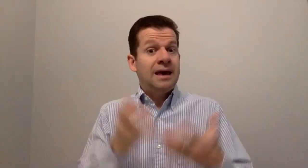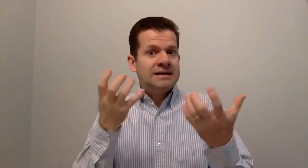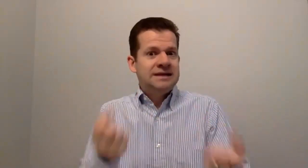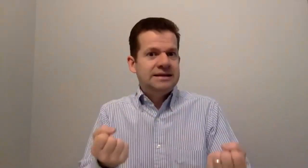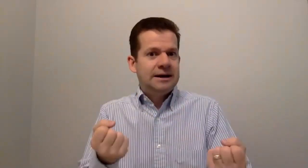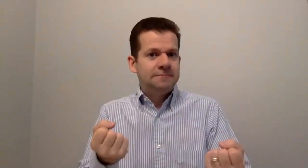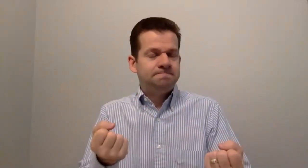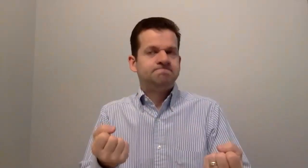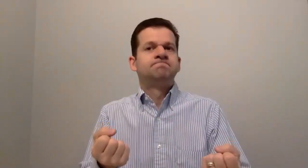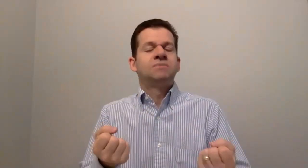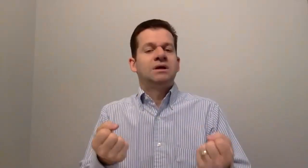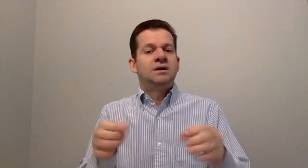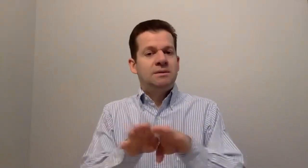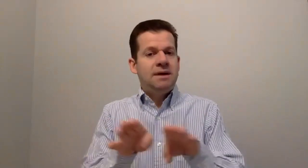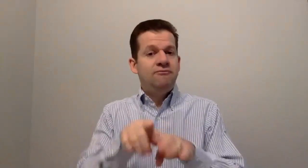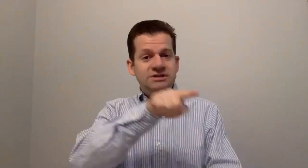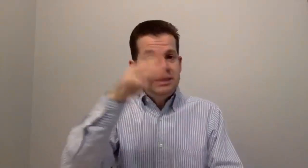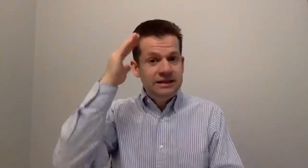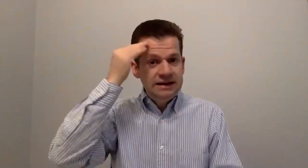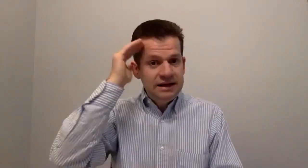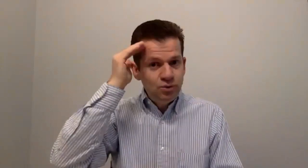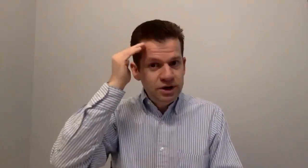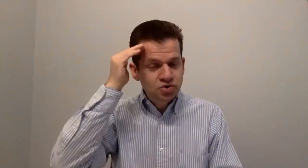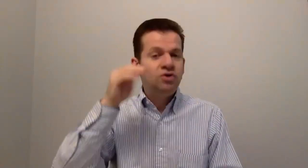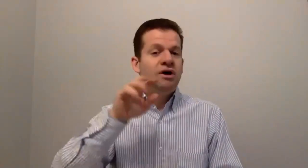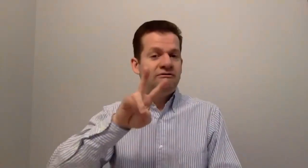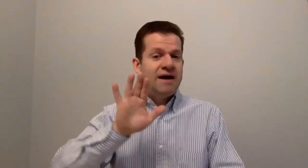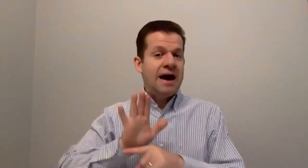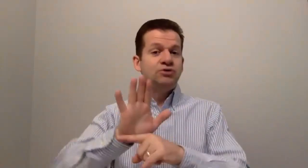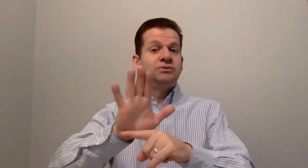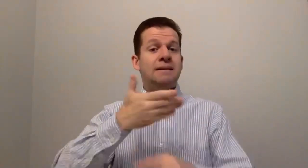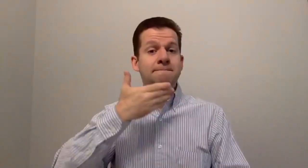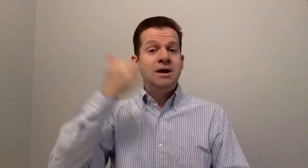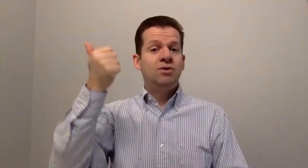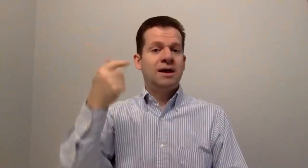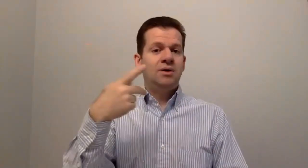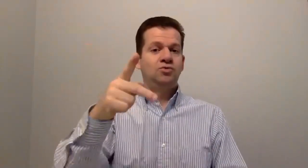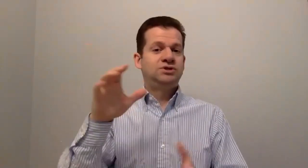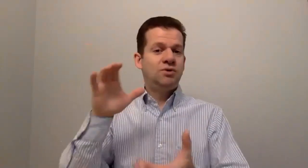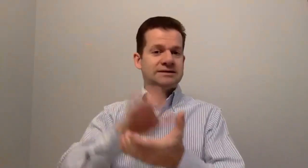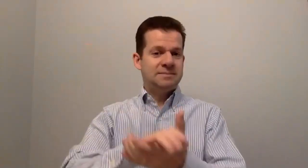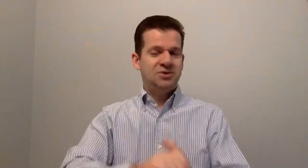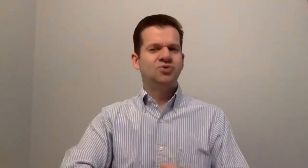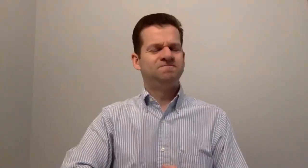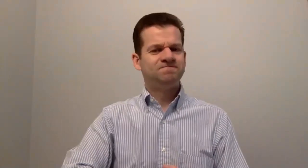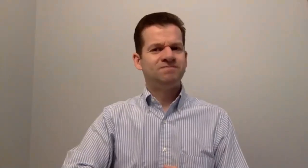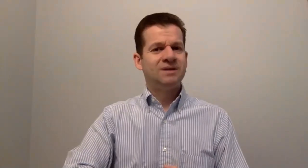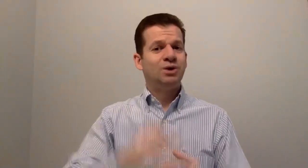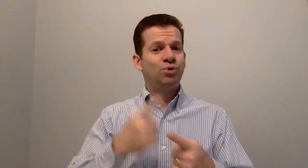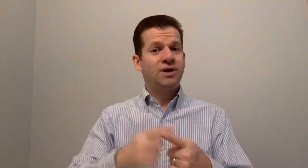e aceitar. Também você entendendo isso vai ajudar a melhorar o seu casamento. Porque